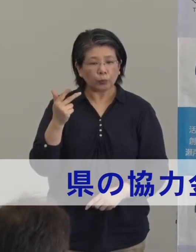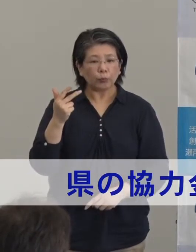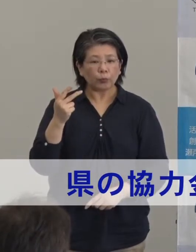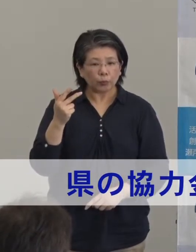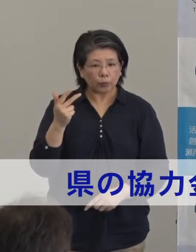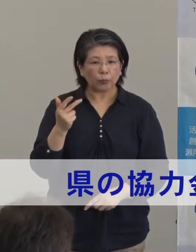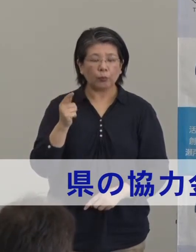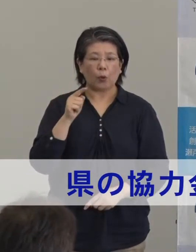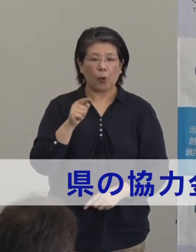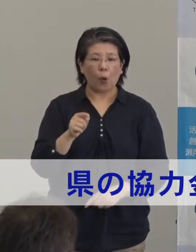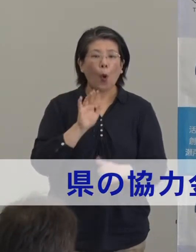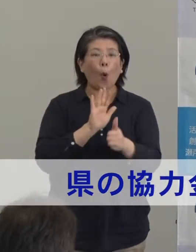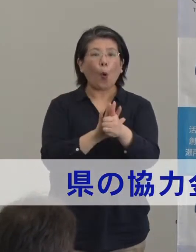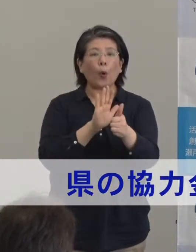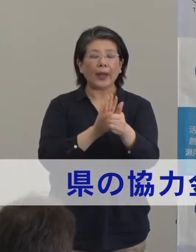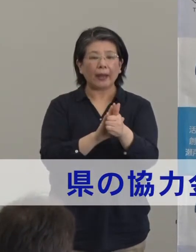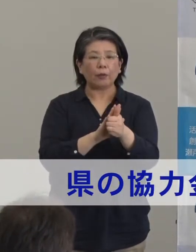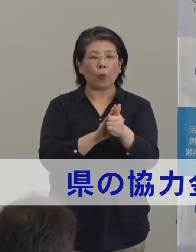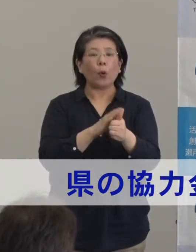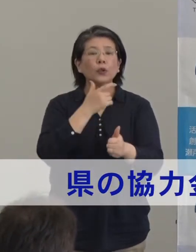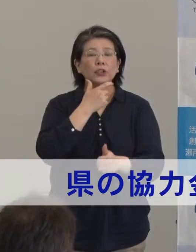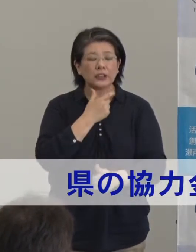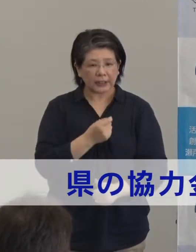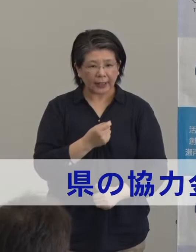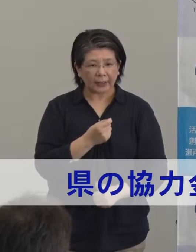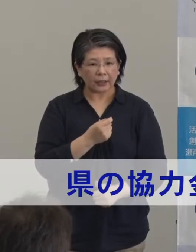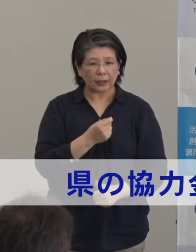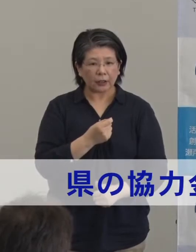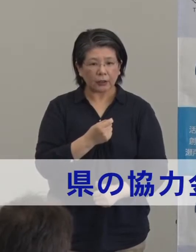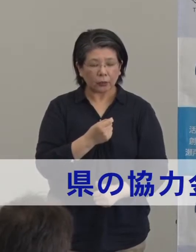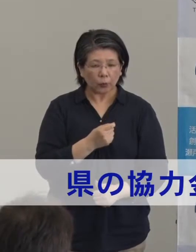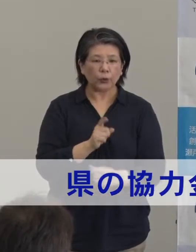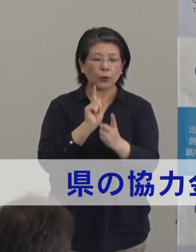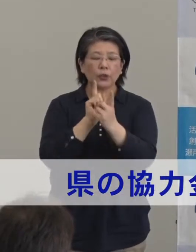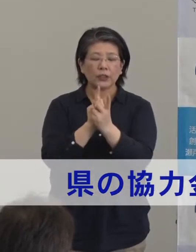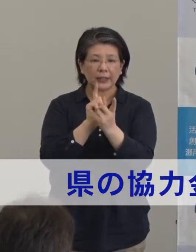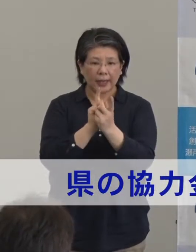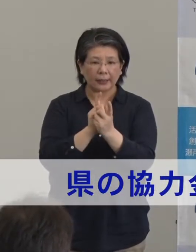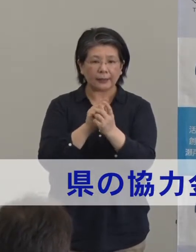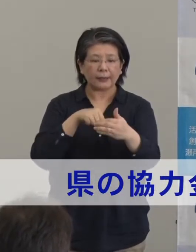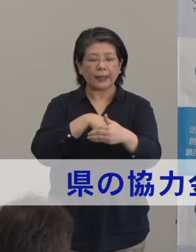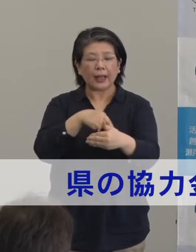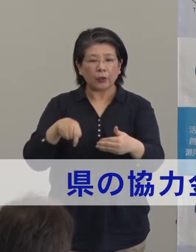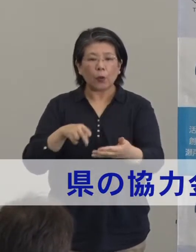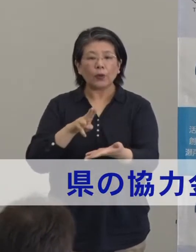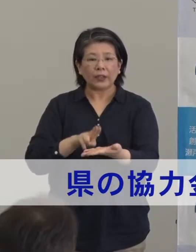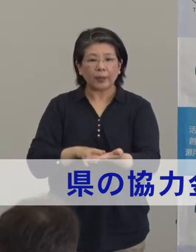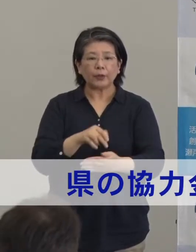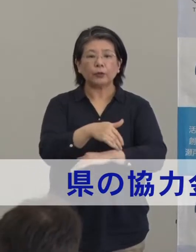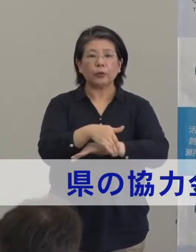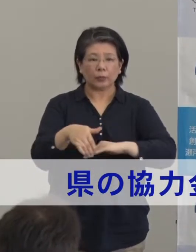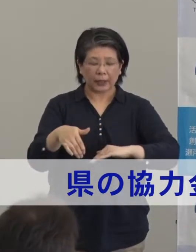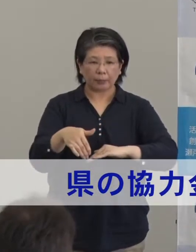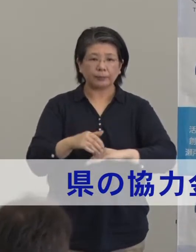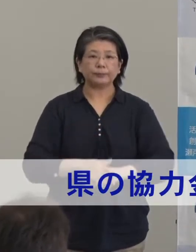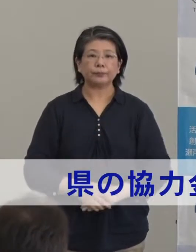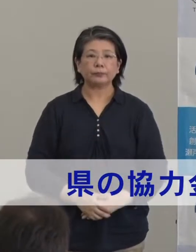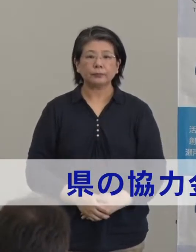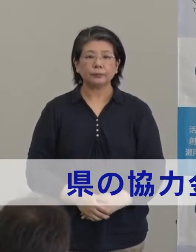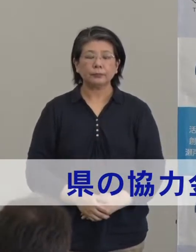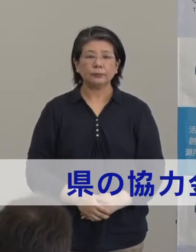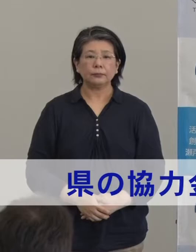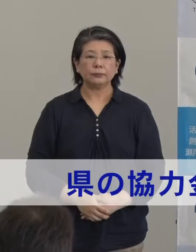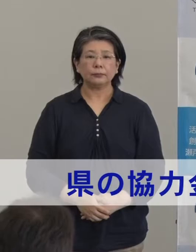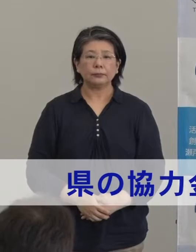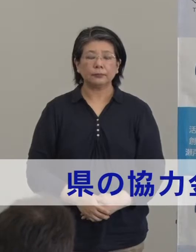でも市として応援をしていきたいというような気持ちで、こういう支援策を決めさせていただいておるというところでございます。ま